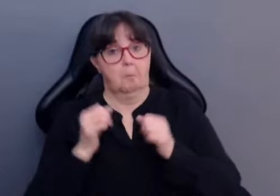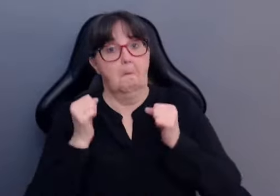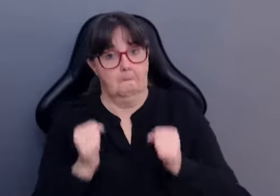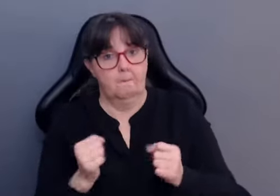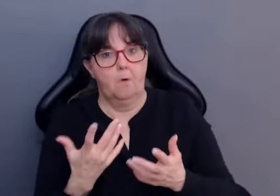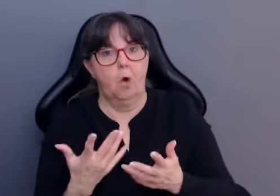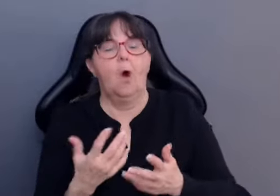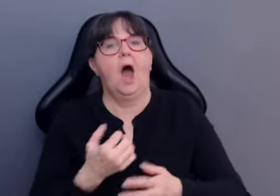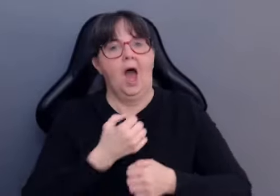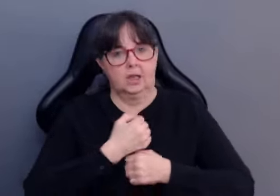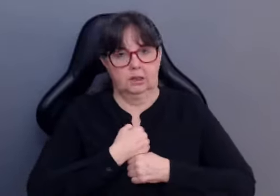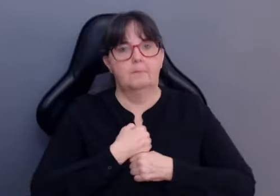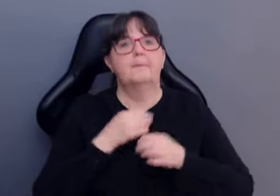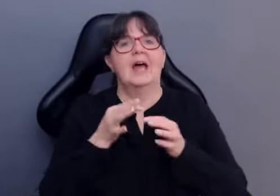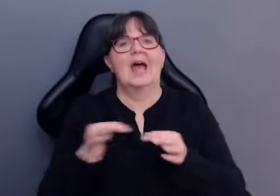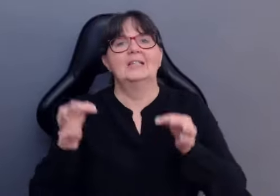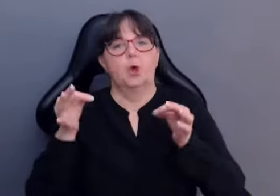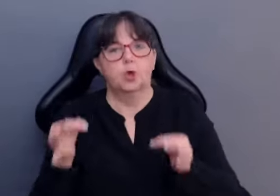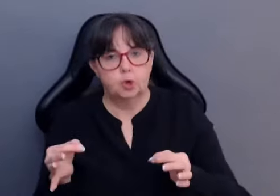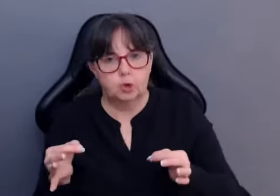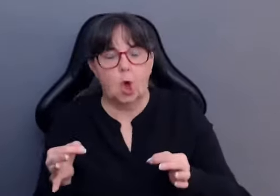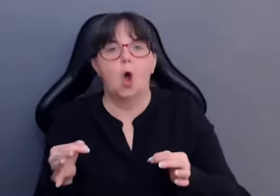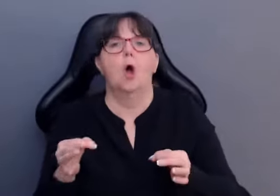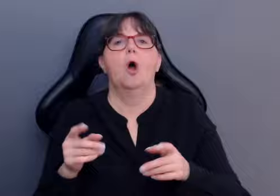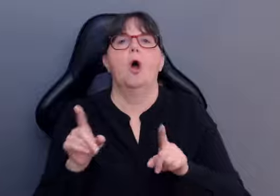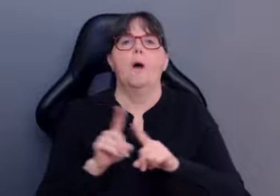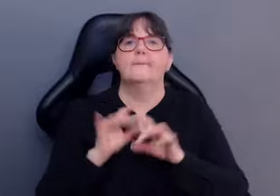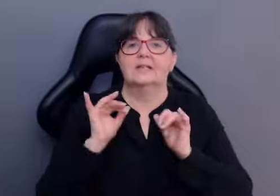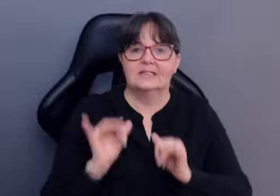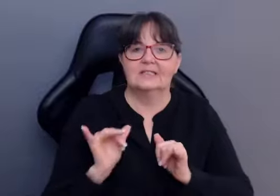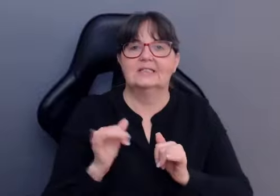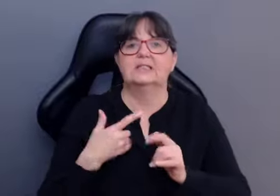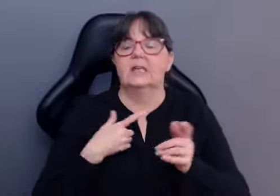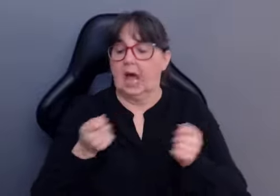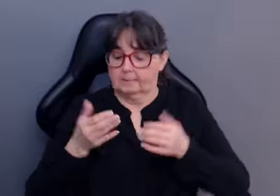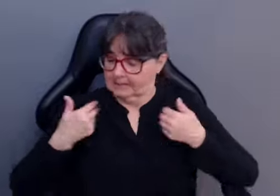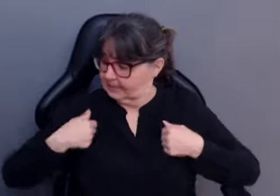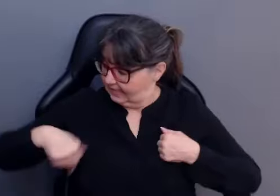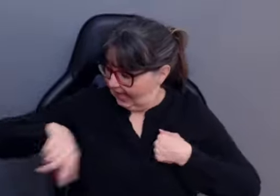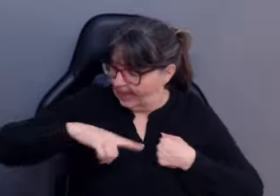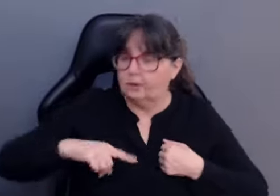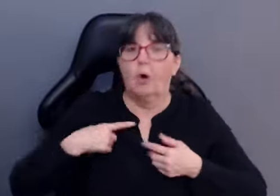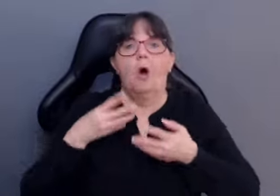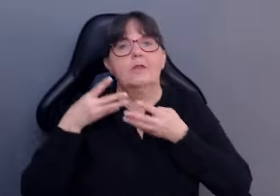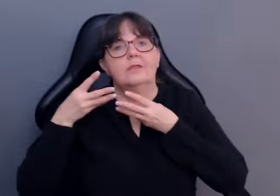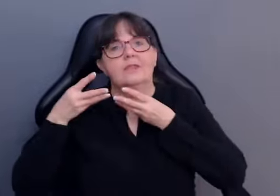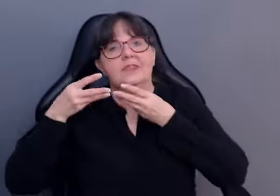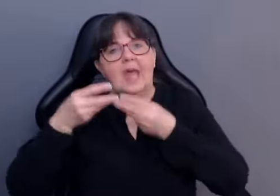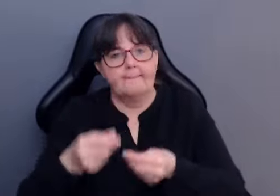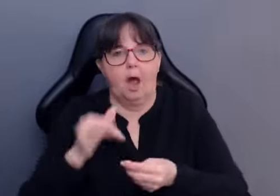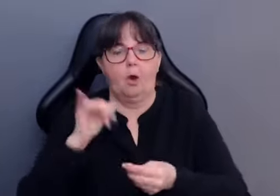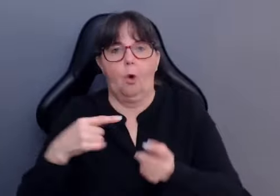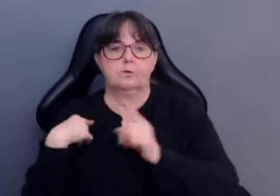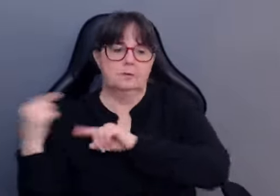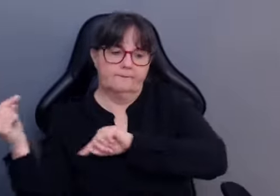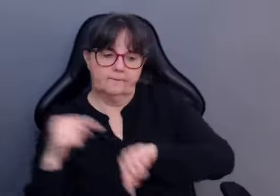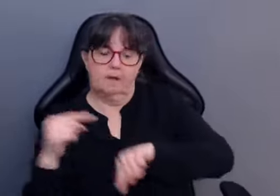une résolution visant à rembourser les administrateurs des dépenses engagées dans l'exercice de